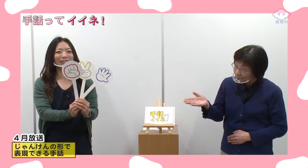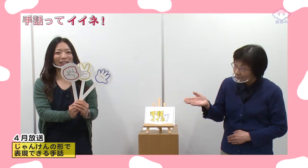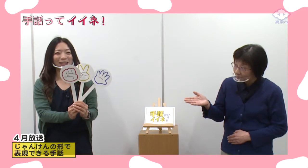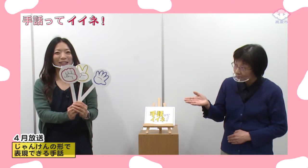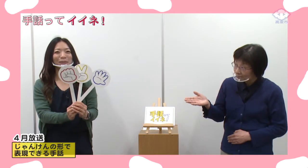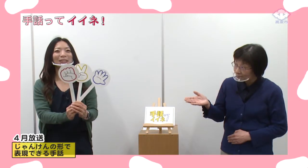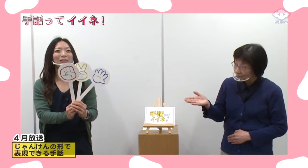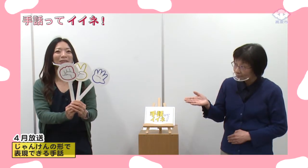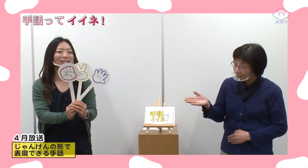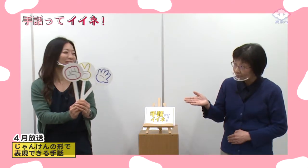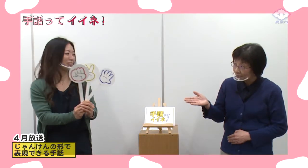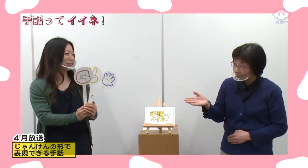はい、幅さん、これ何でしょうか？